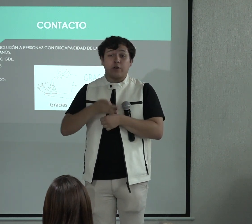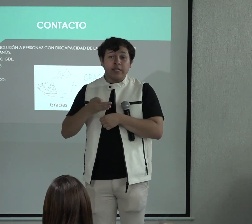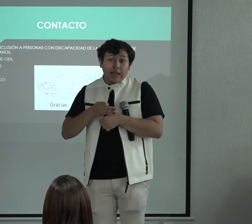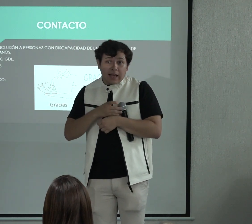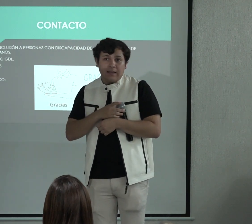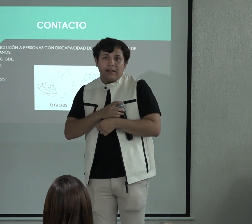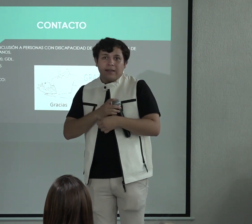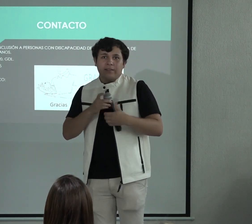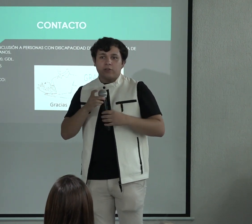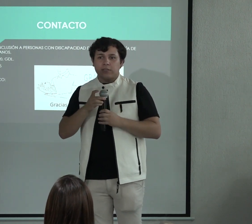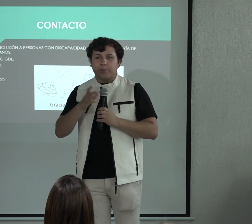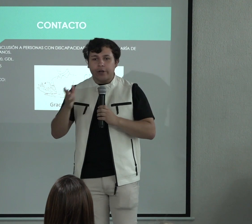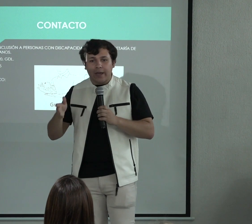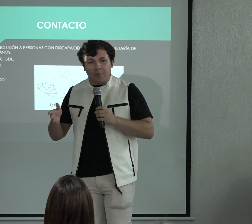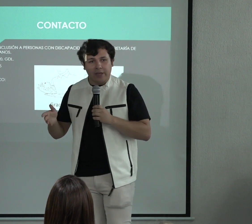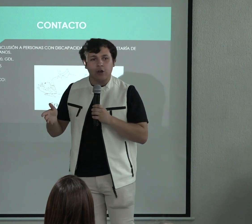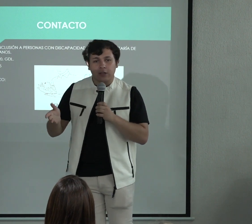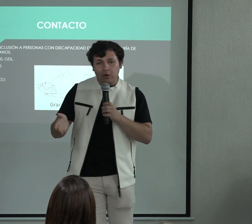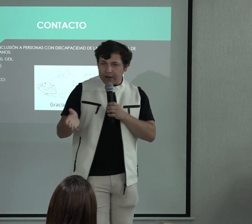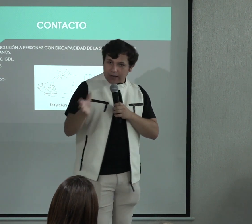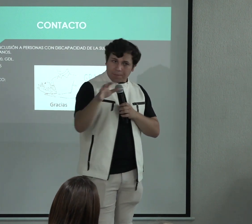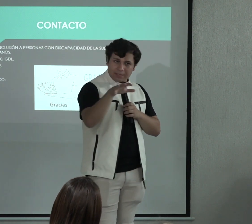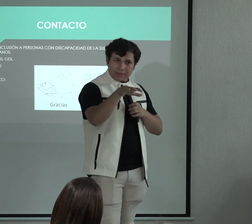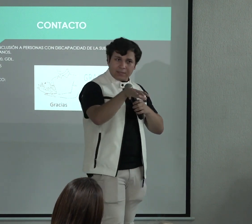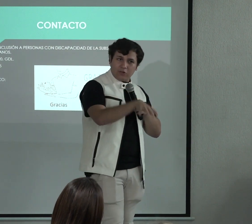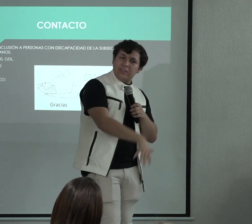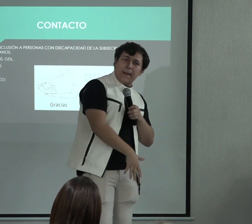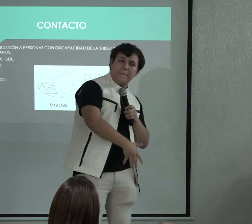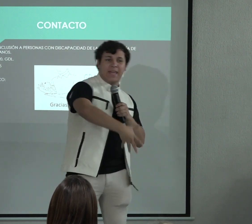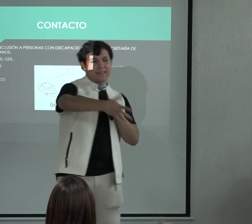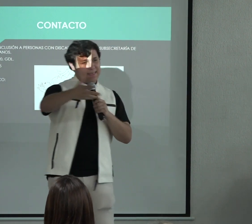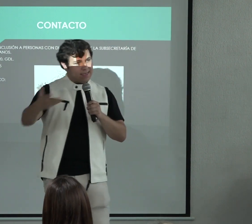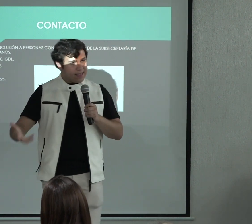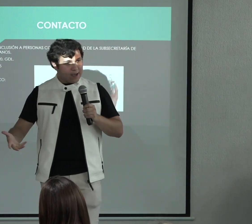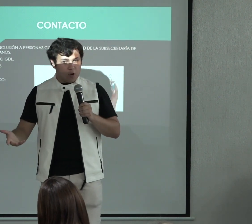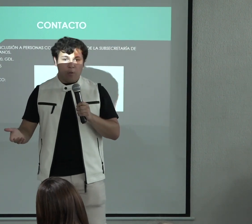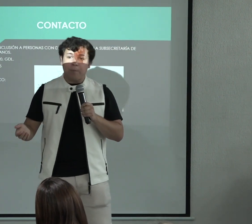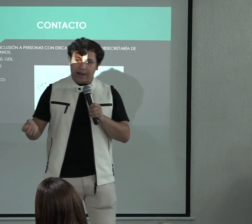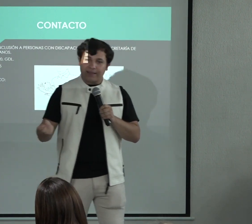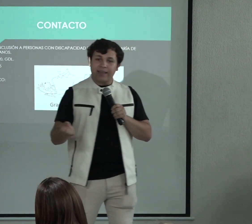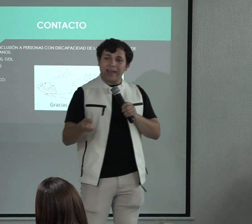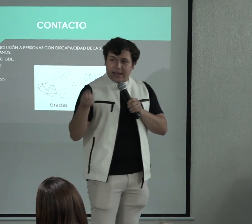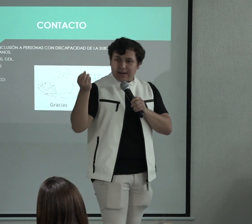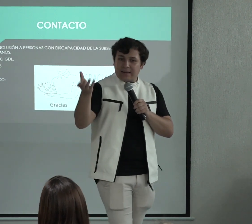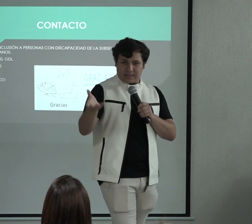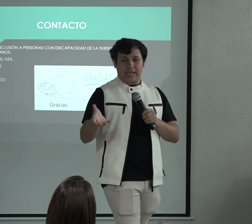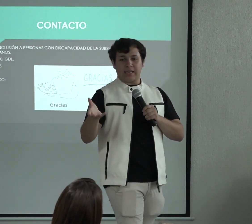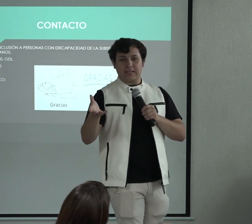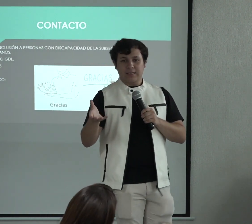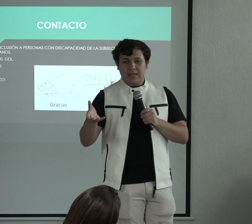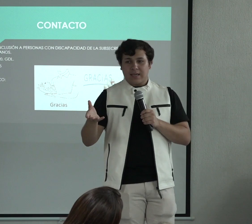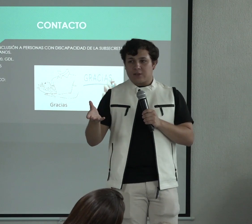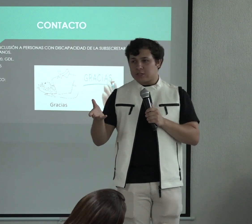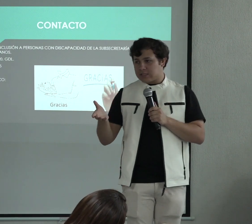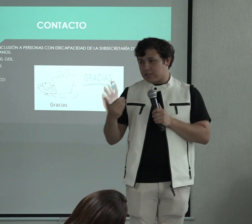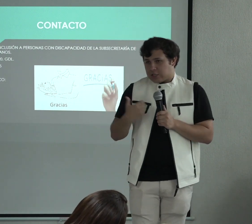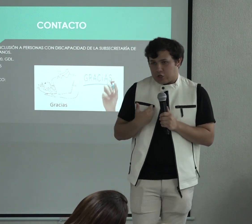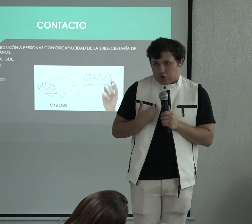ahorita. Entonces, ¿por qué? Porque no tiene una capacitación tan bien como para enseñar señas. Entonces, si yo lo que